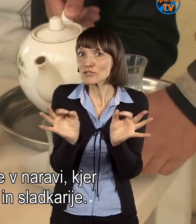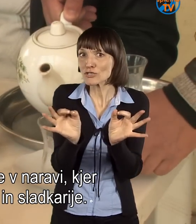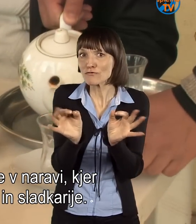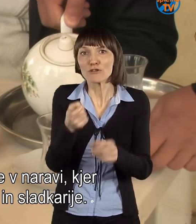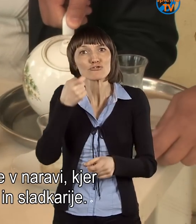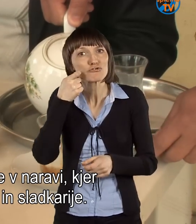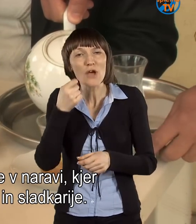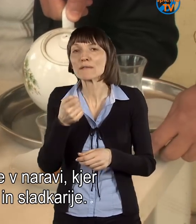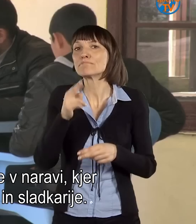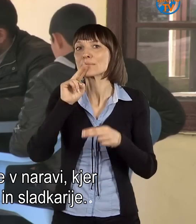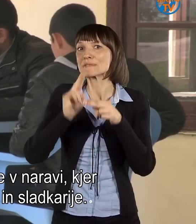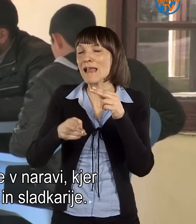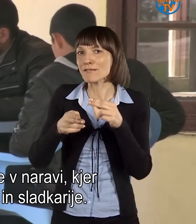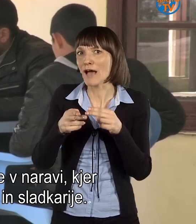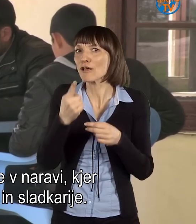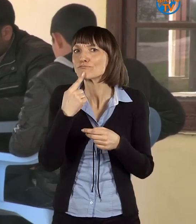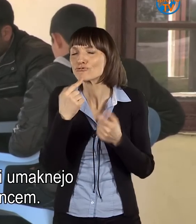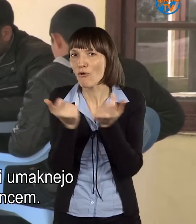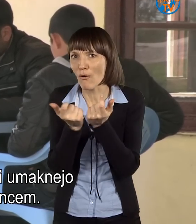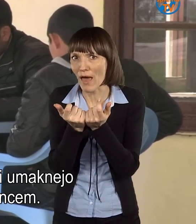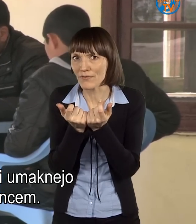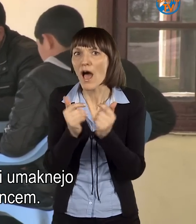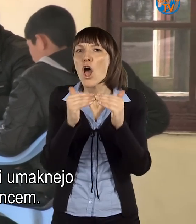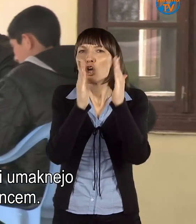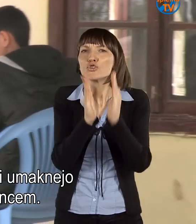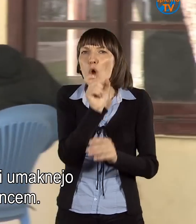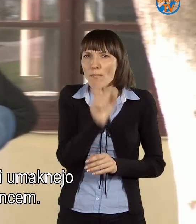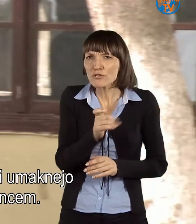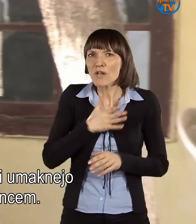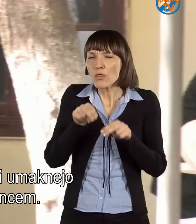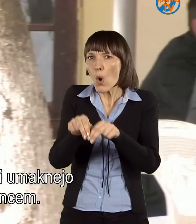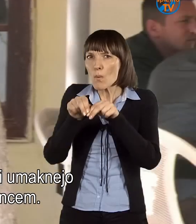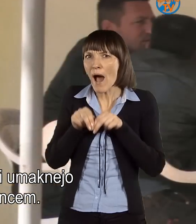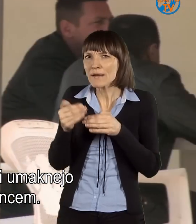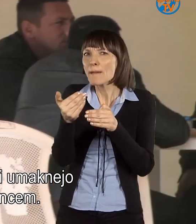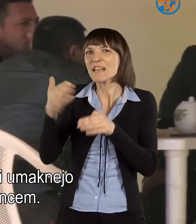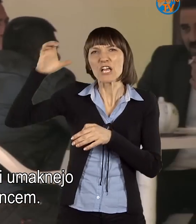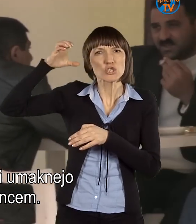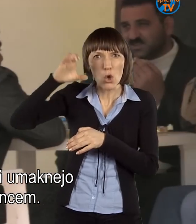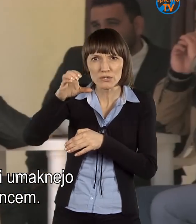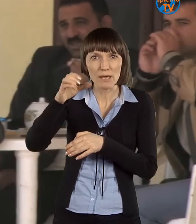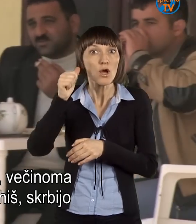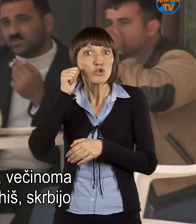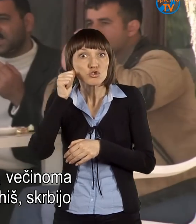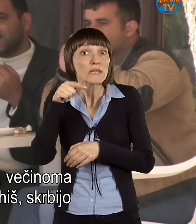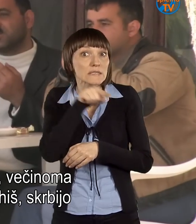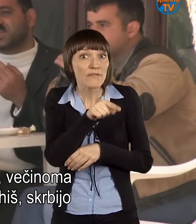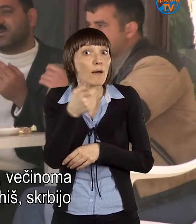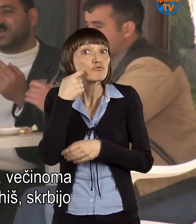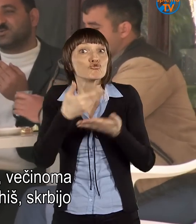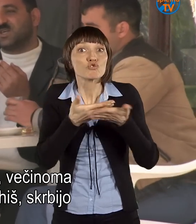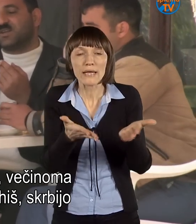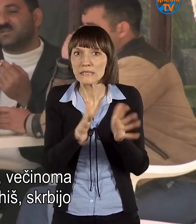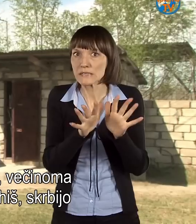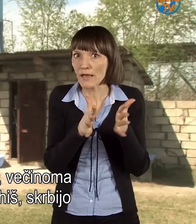osvežilen čaj in sladkarije. Tja se domačini radi umaknejo pred vročim soncem. Žensk v čajnicah